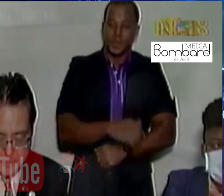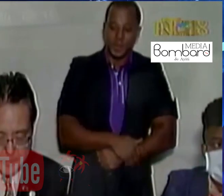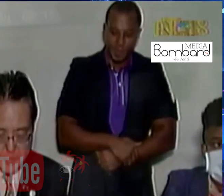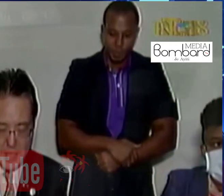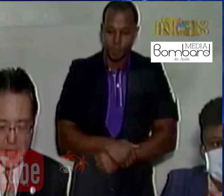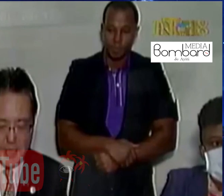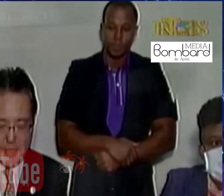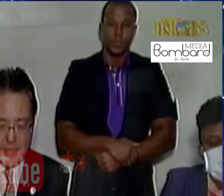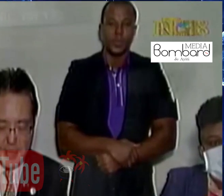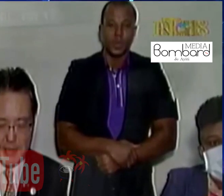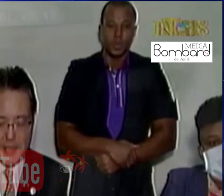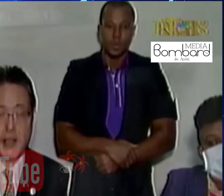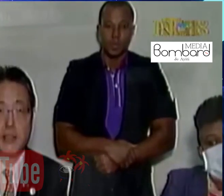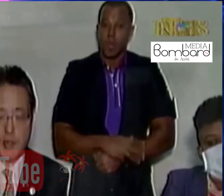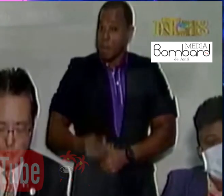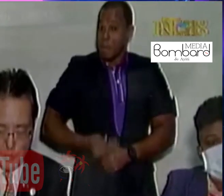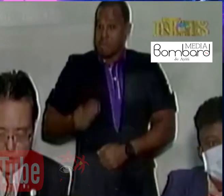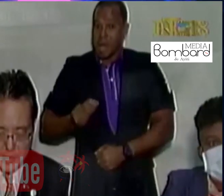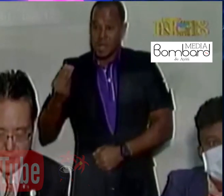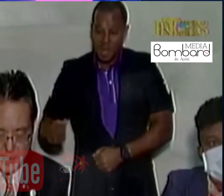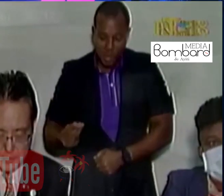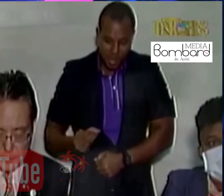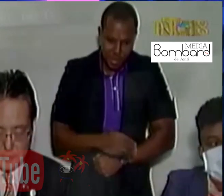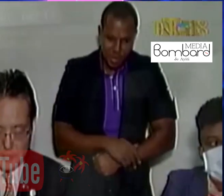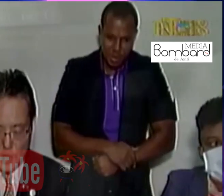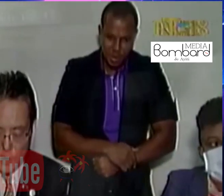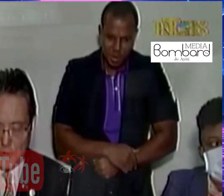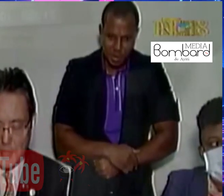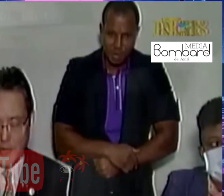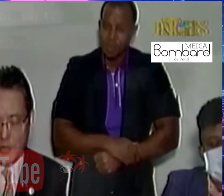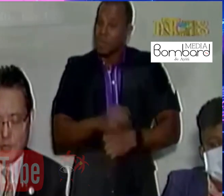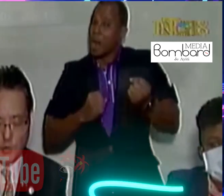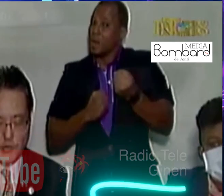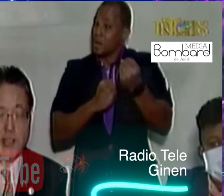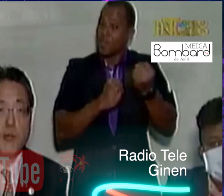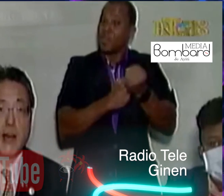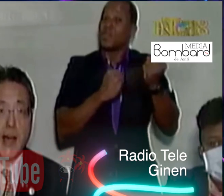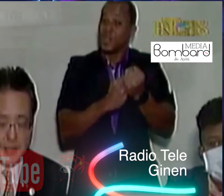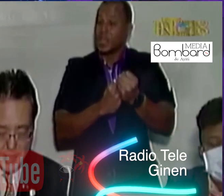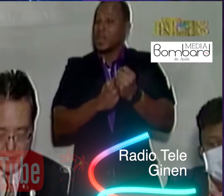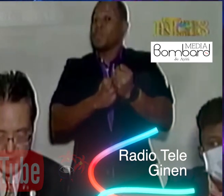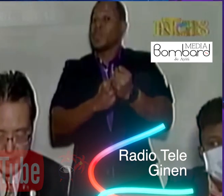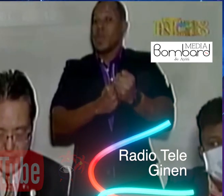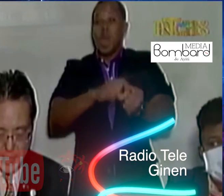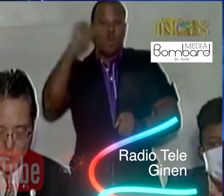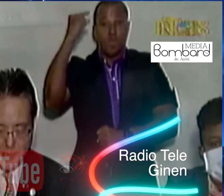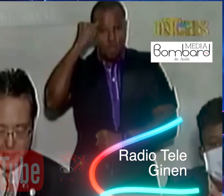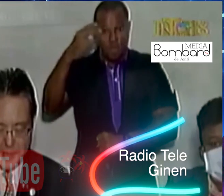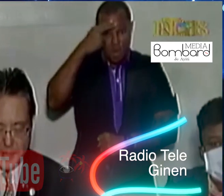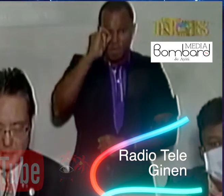quotidienne. Ces matériels pourront renforcer l'engagement du gouvernement haïtien